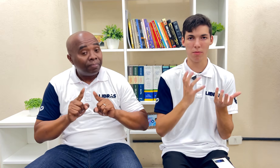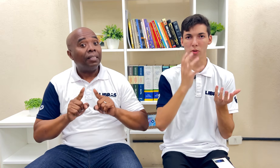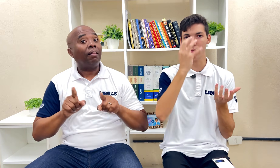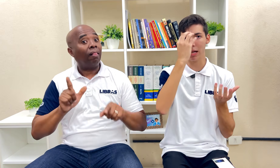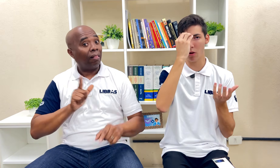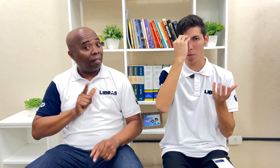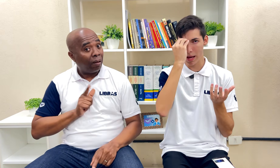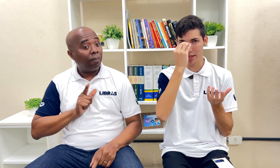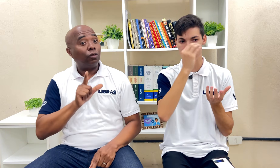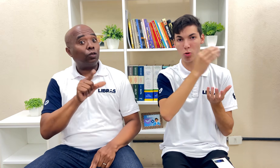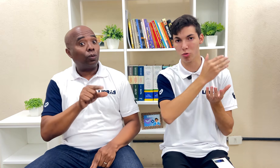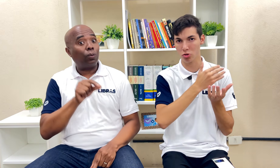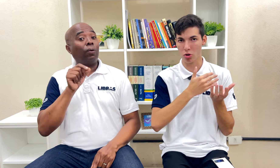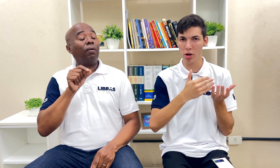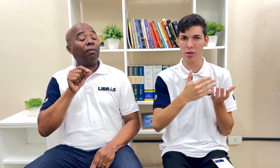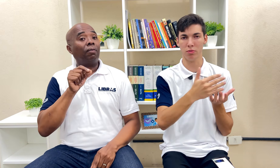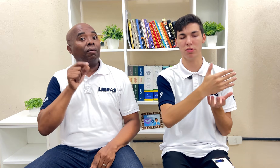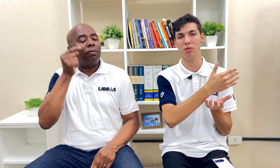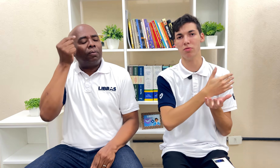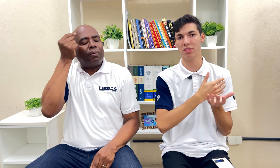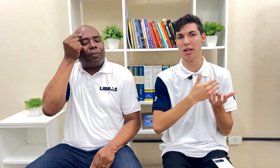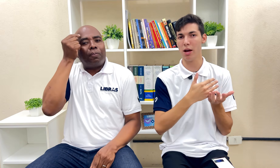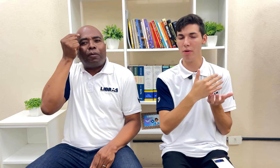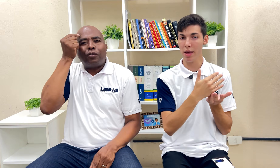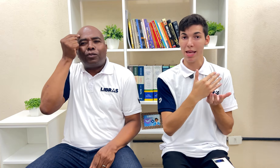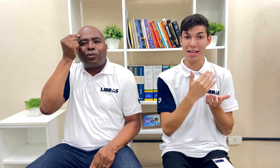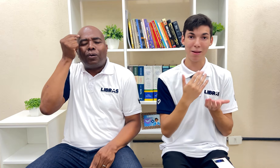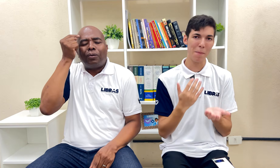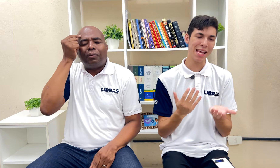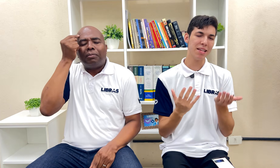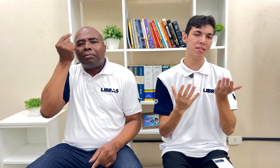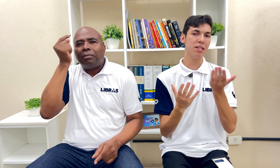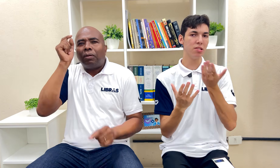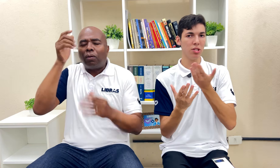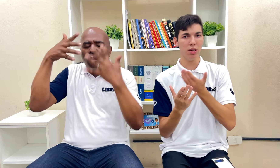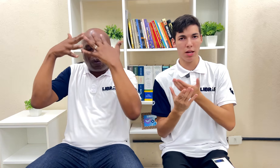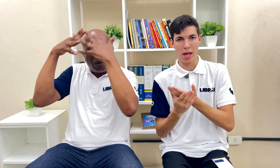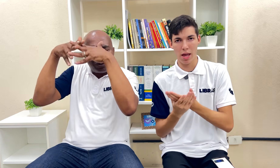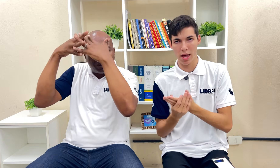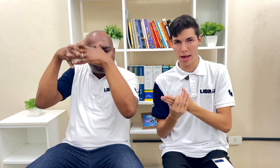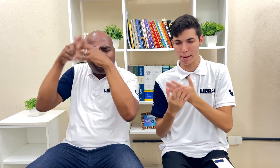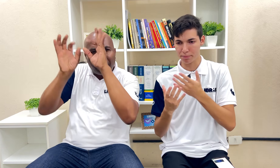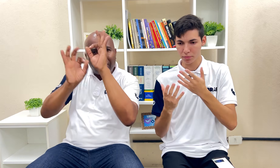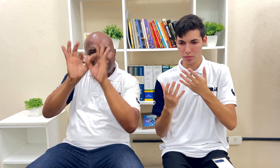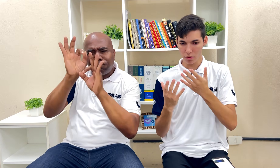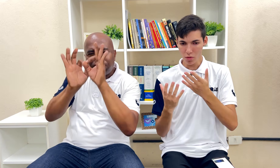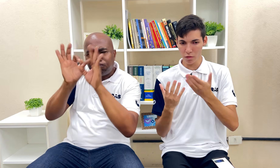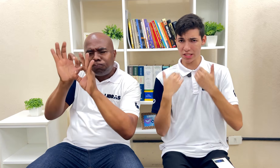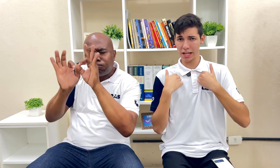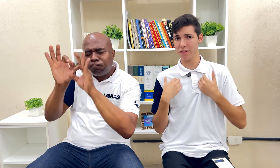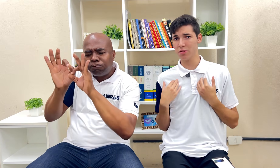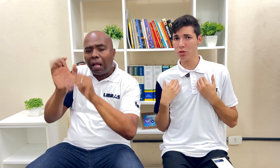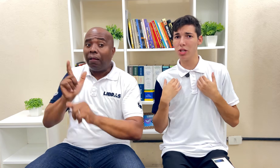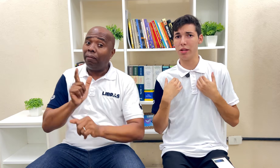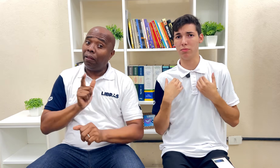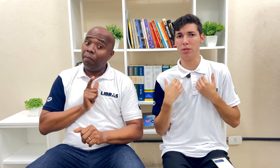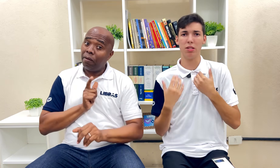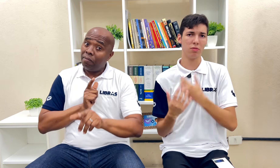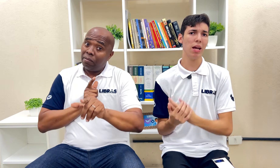como cada um pensa e constrói o seu cenário. E também existe você querer fazer do seu jeito, e isso está